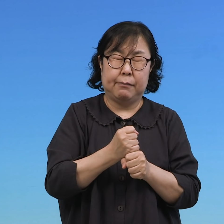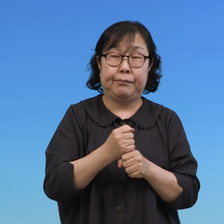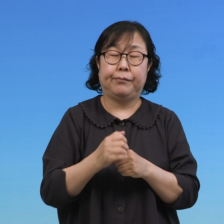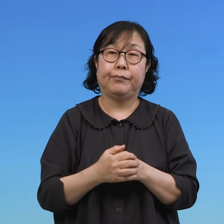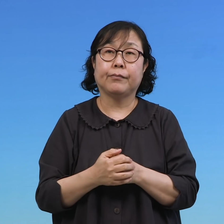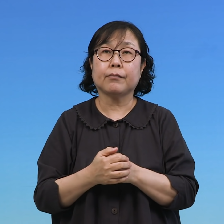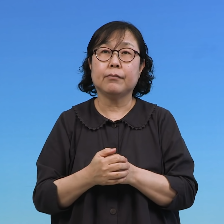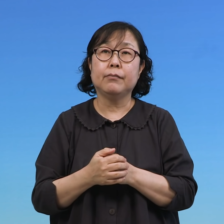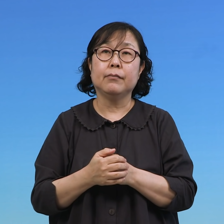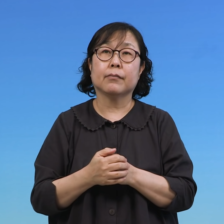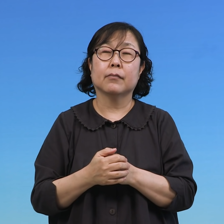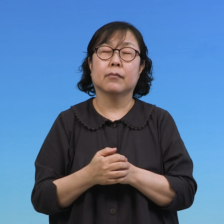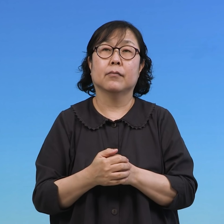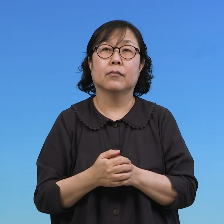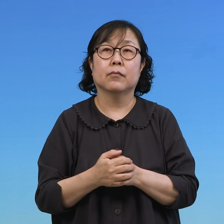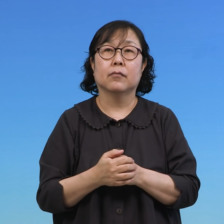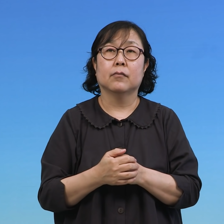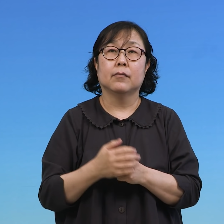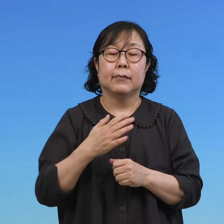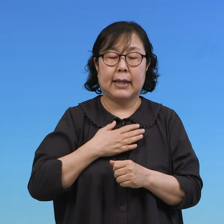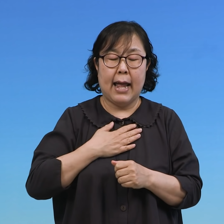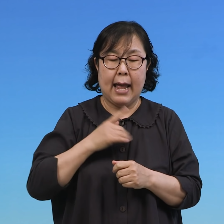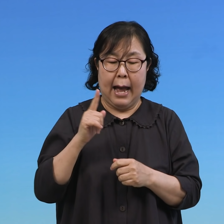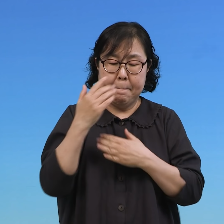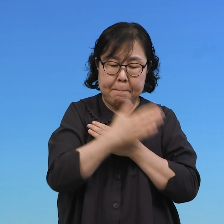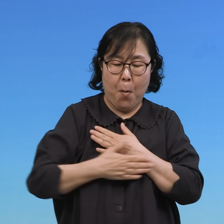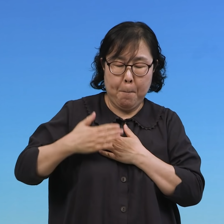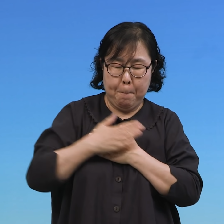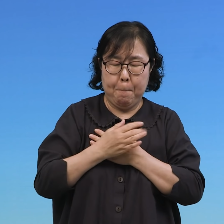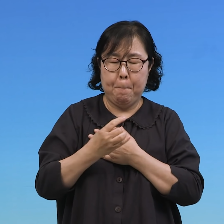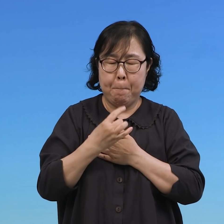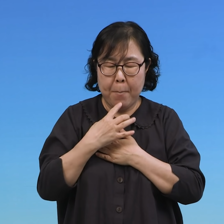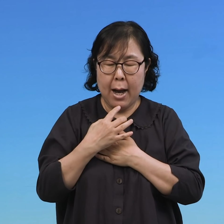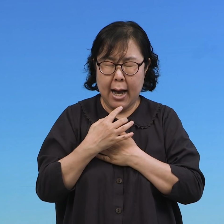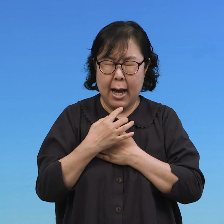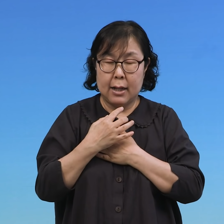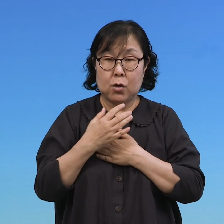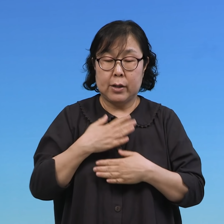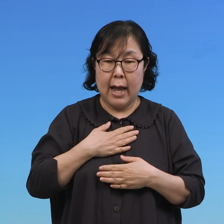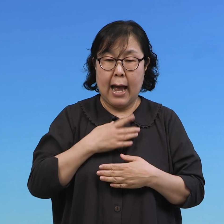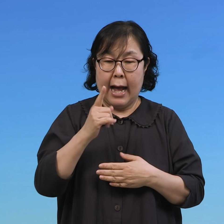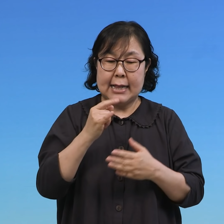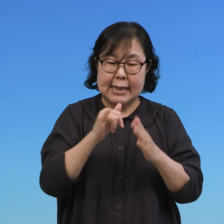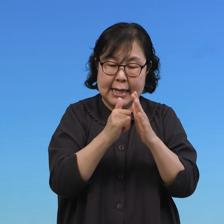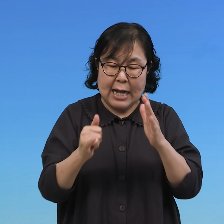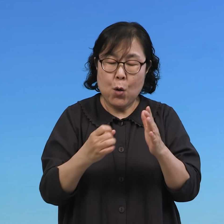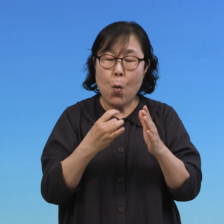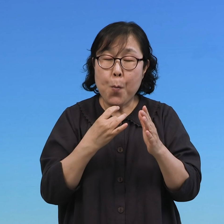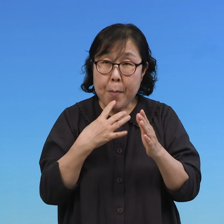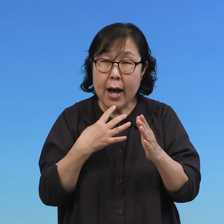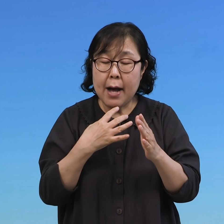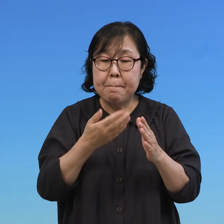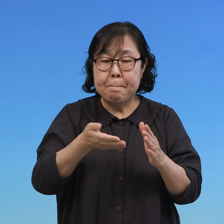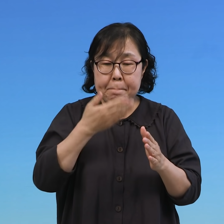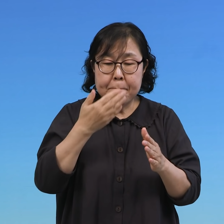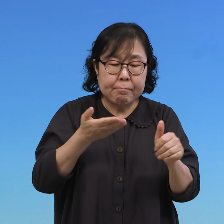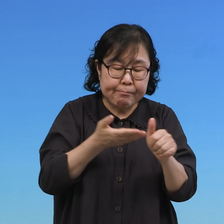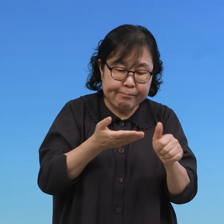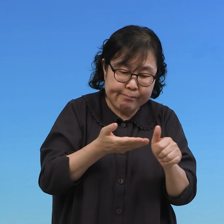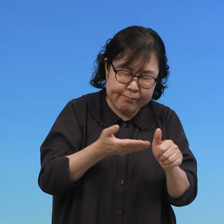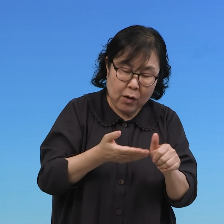세상은 우리를 작게 만들려고 한대. 그 다음 보세요. 겨우 내 한 몸 먹고 살고 내 한 가족 먹여 살리는 삶이